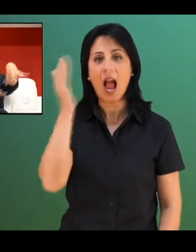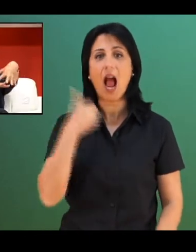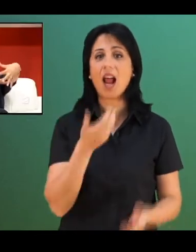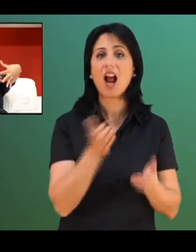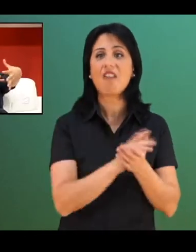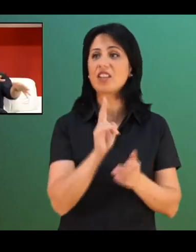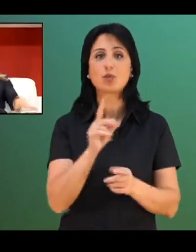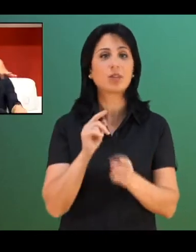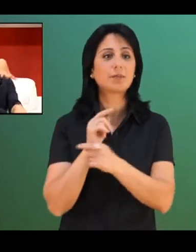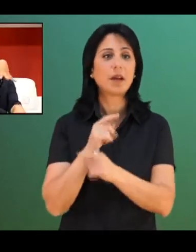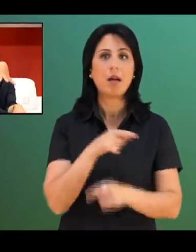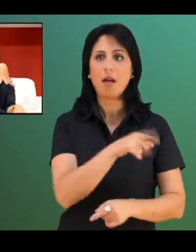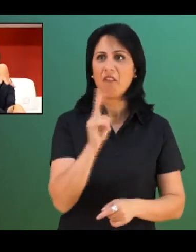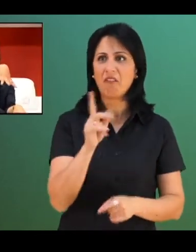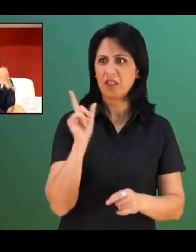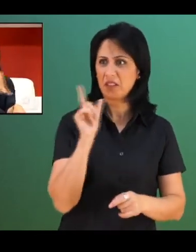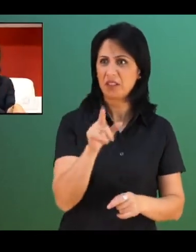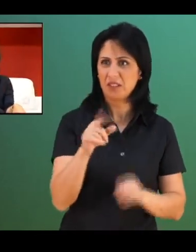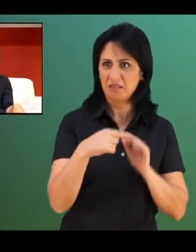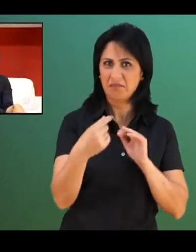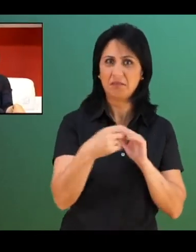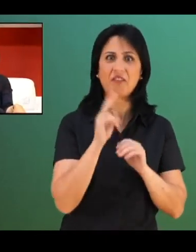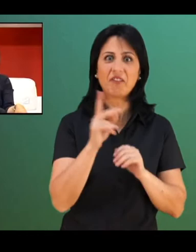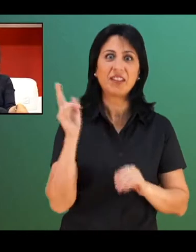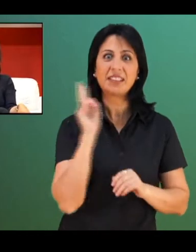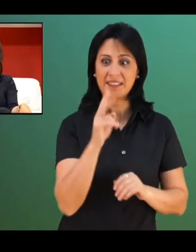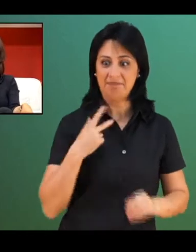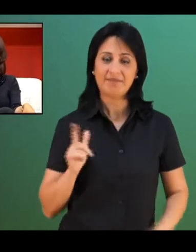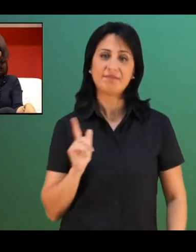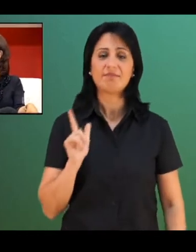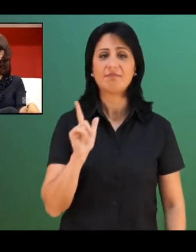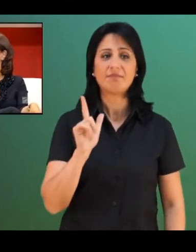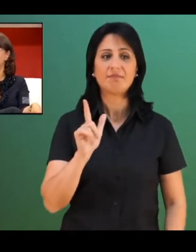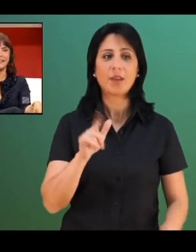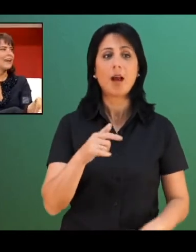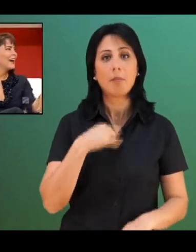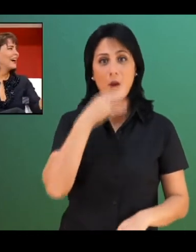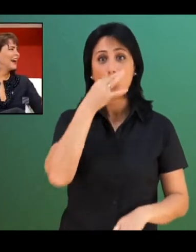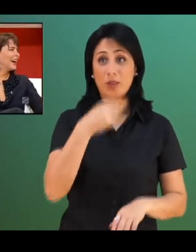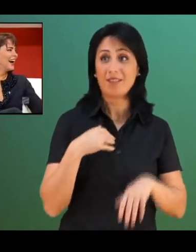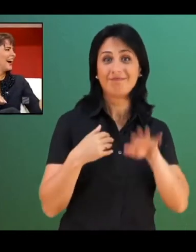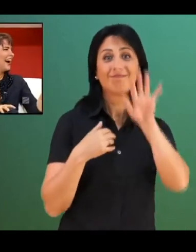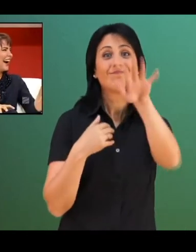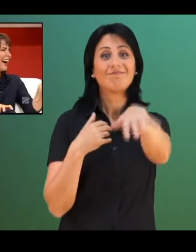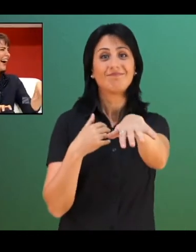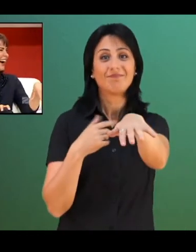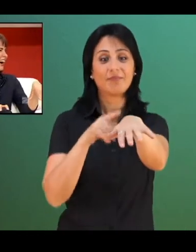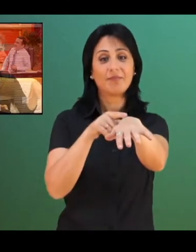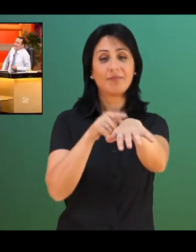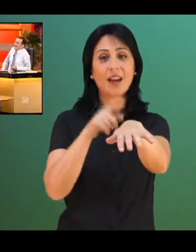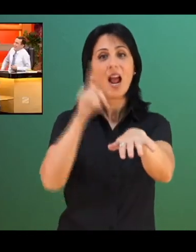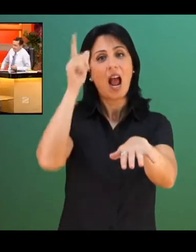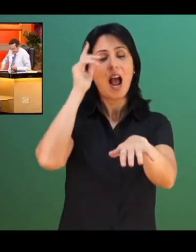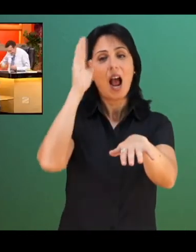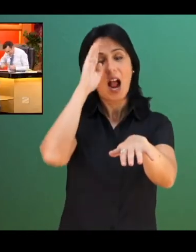ხელს ვაჩვენებდი ამ ხელა ფრჩხილები და აბა გამოიცანი ეს კაცი სატანისტია გიტარისტი თუ პიდარასტი